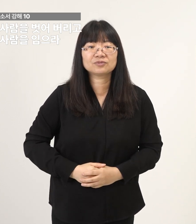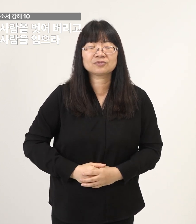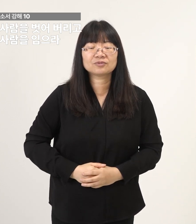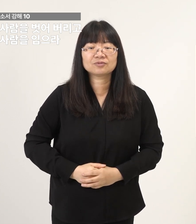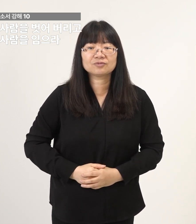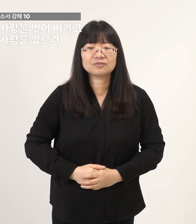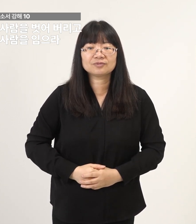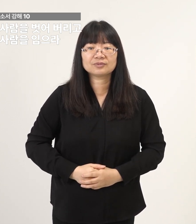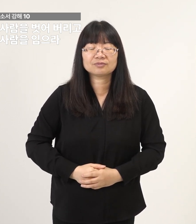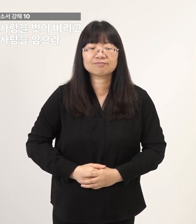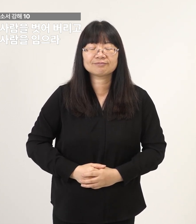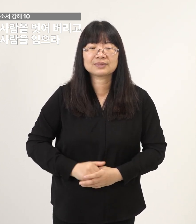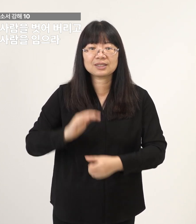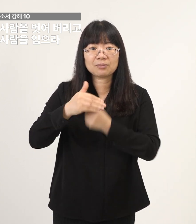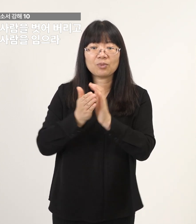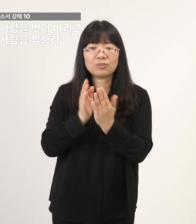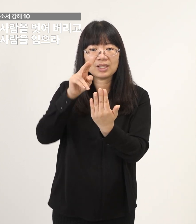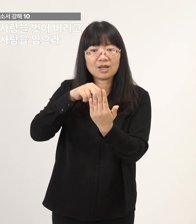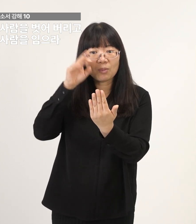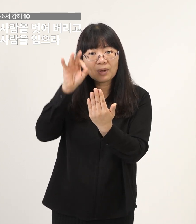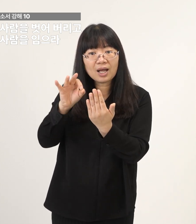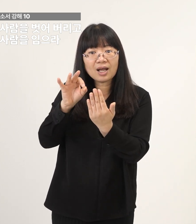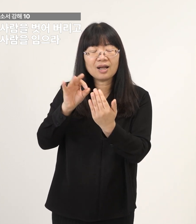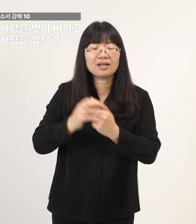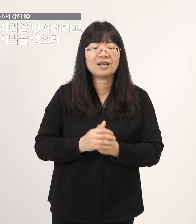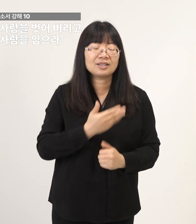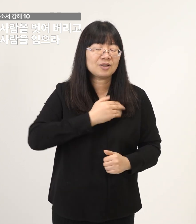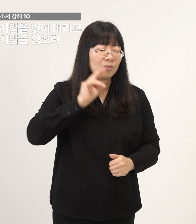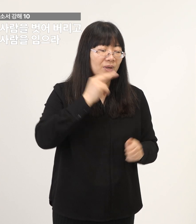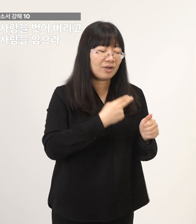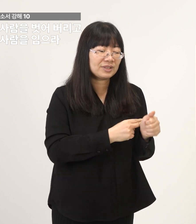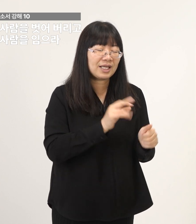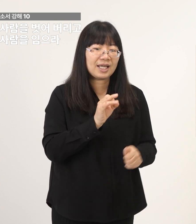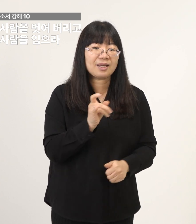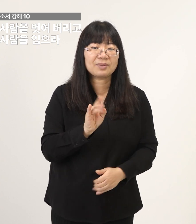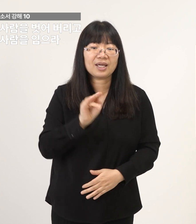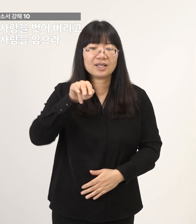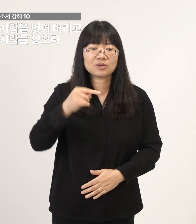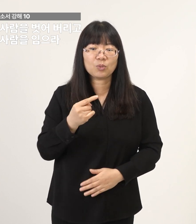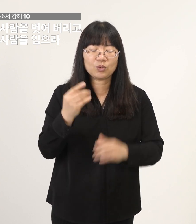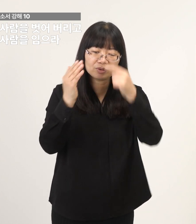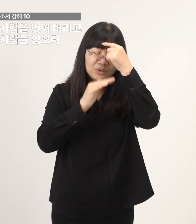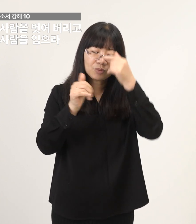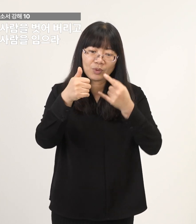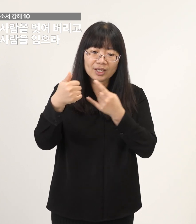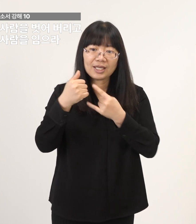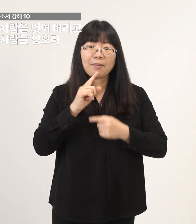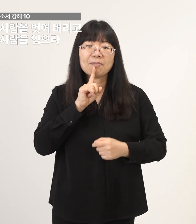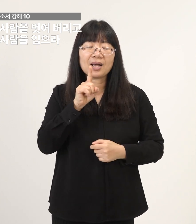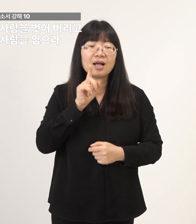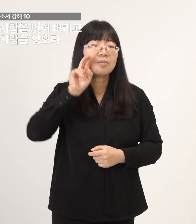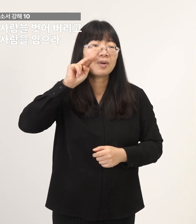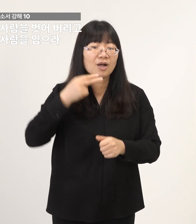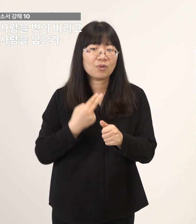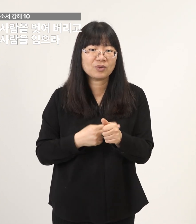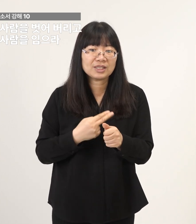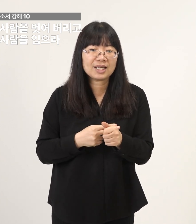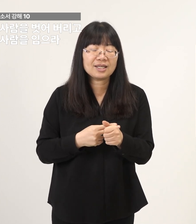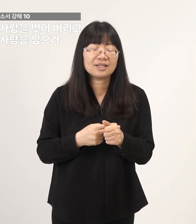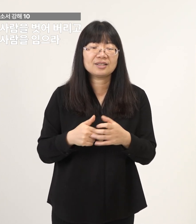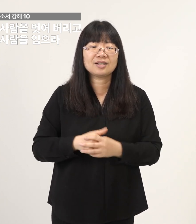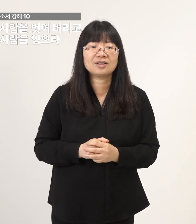우리 이 본문은 사도 바울이 에베소 성도들에게 한 얘기예요. 그런데 바울이 화법을